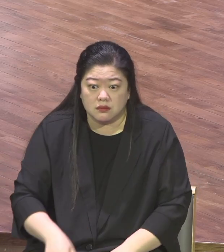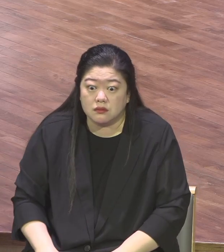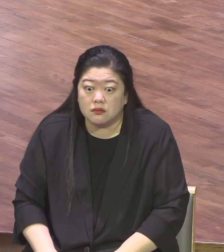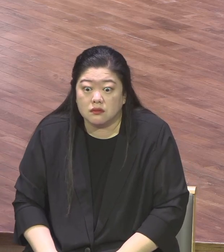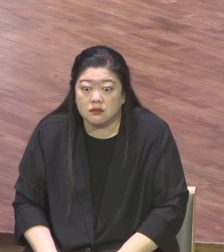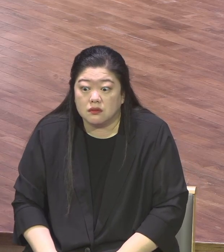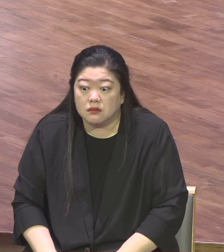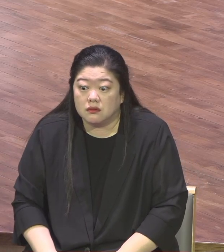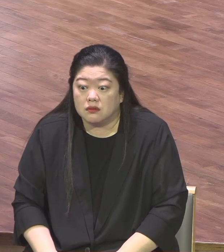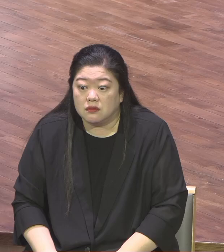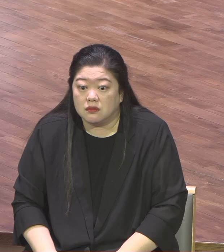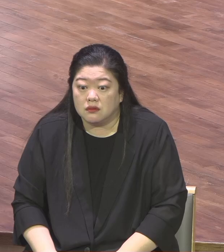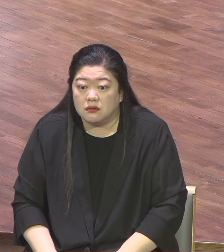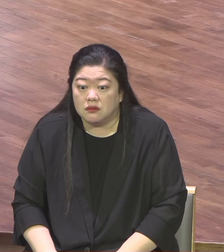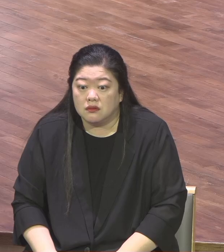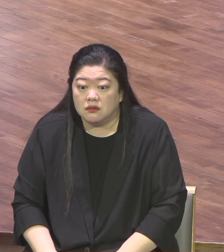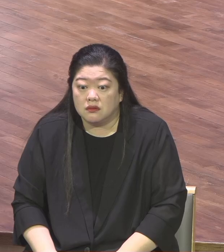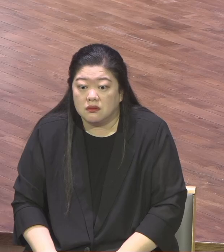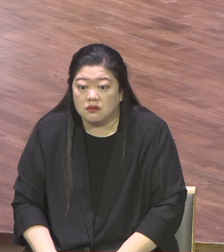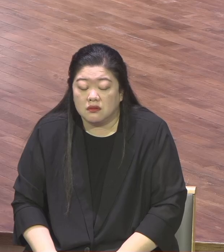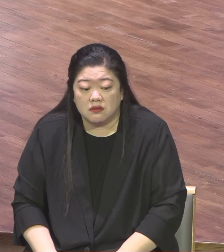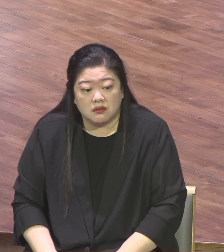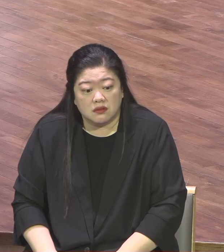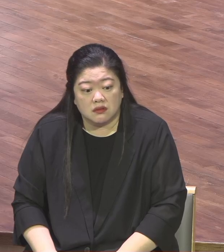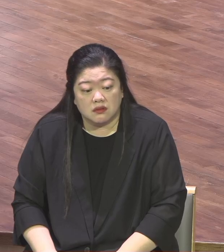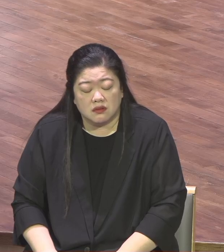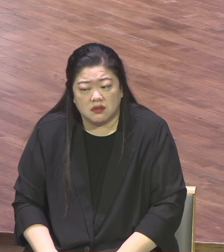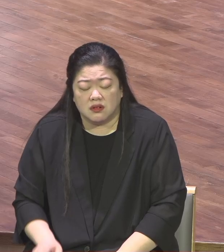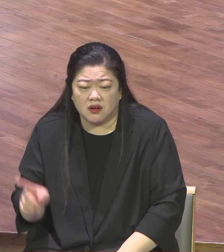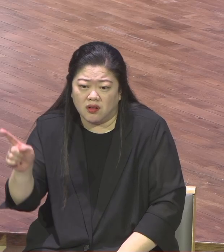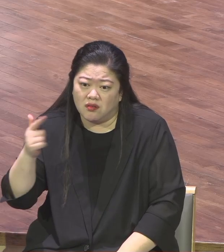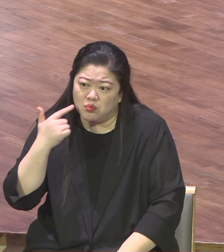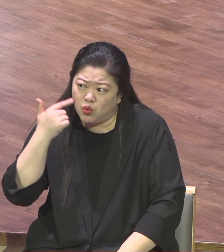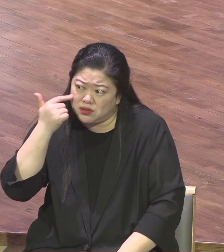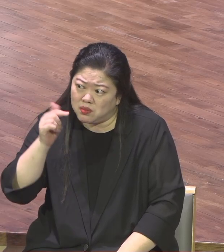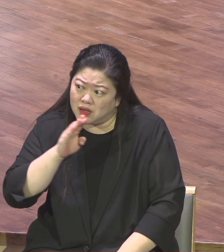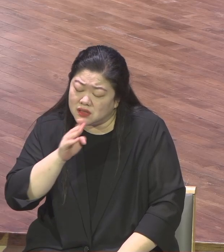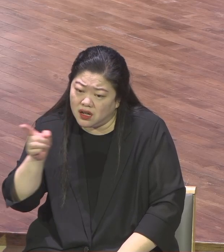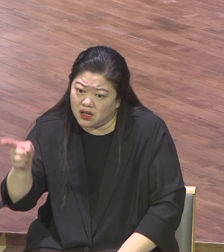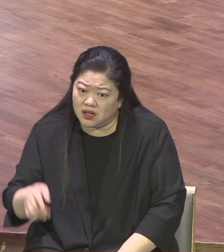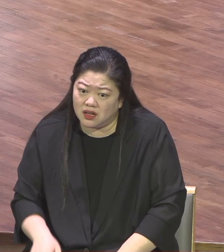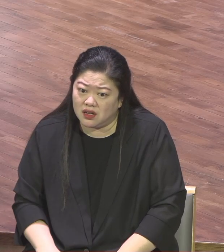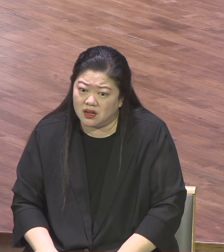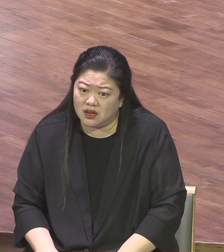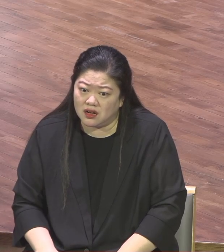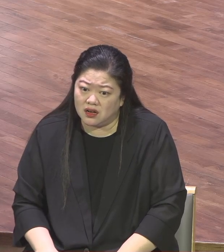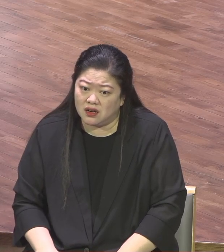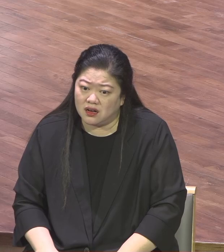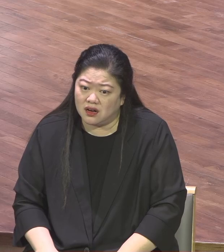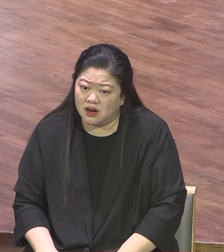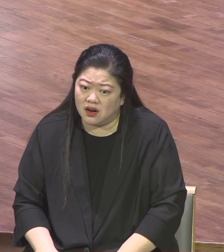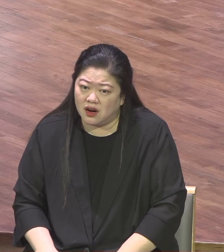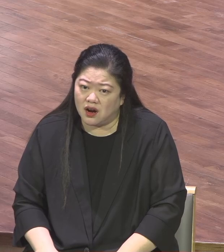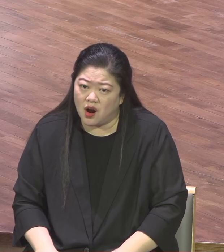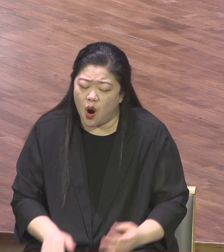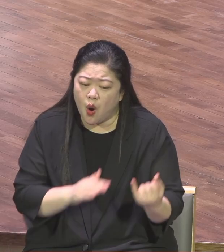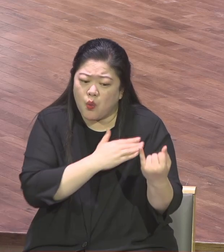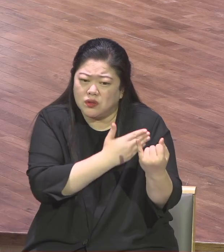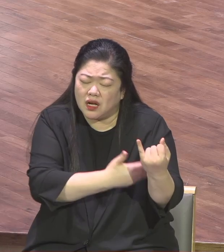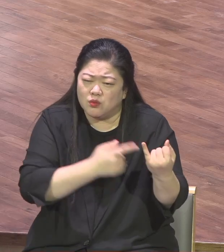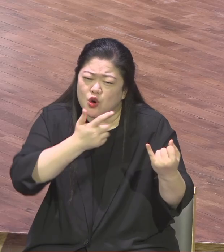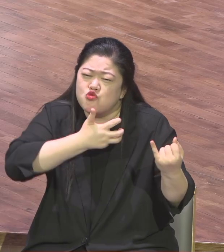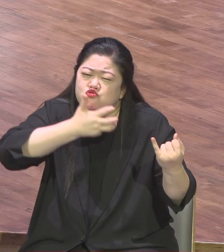있어요. 얼마나 부끄럽고 창피한지 목사가 말해. 하나님 말씀으로부터 어디 가고 어느 권사가 꿈꾼지 환상